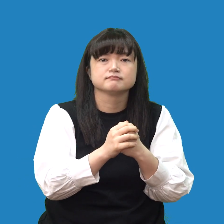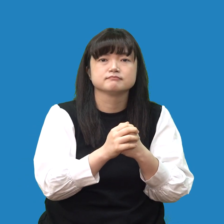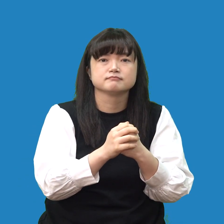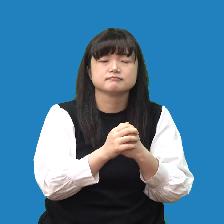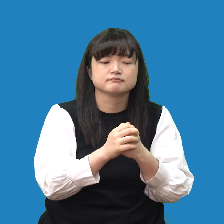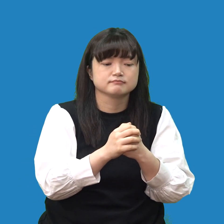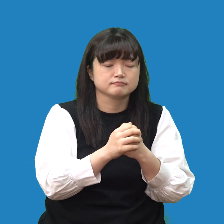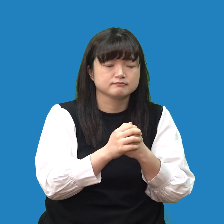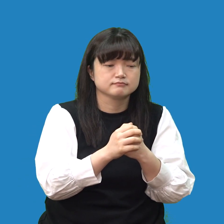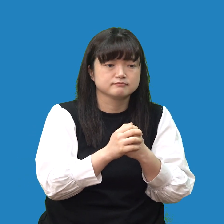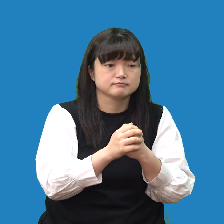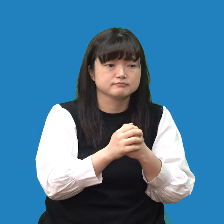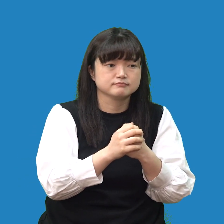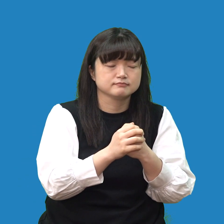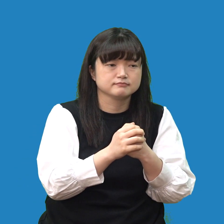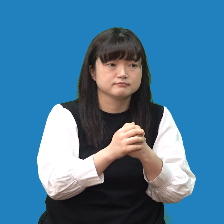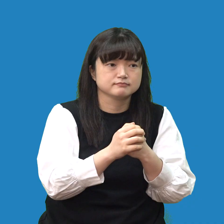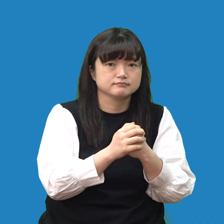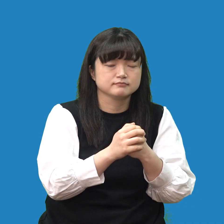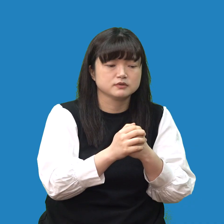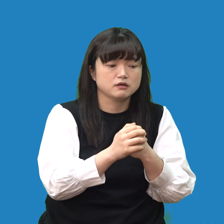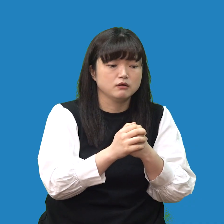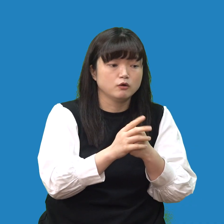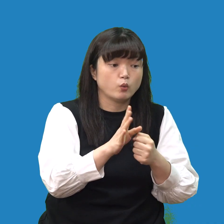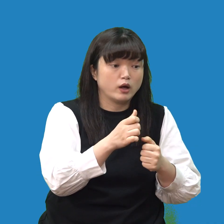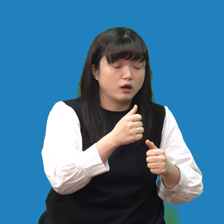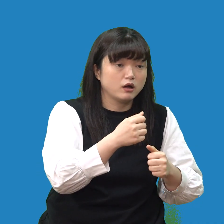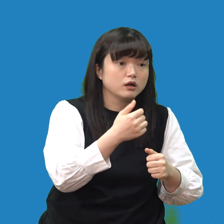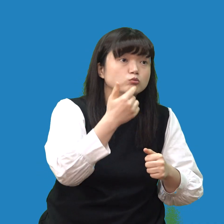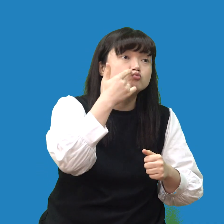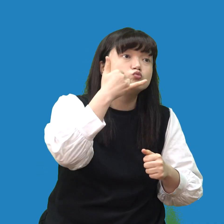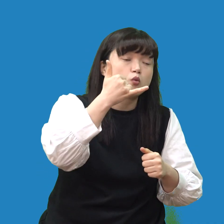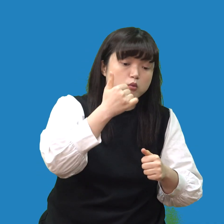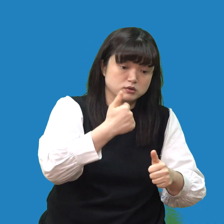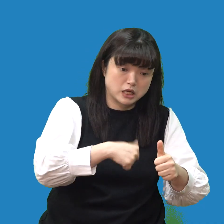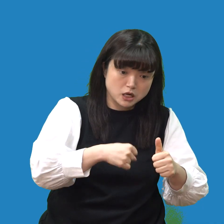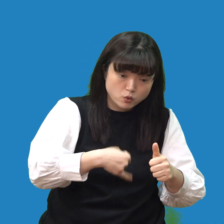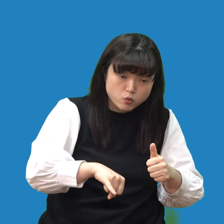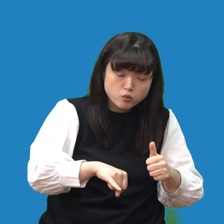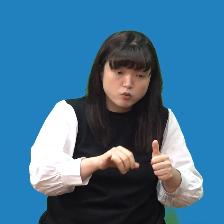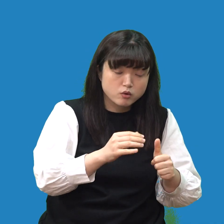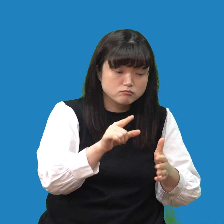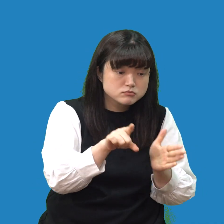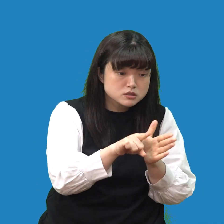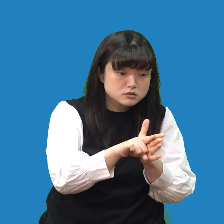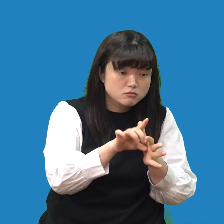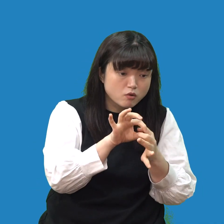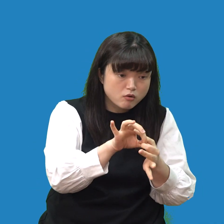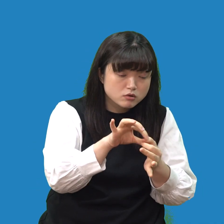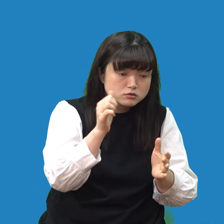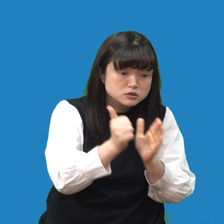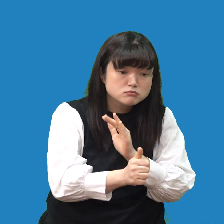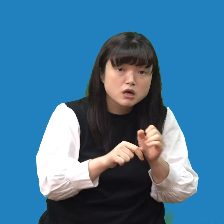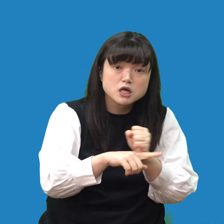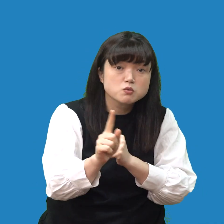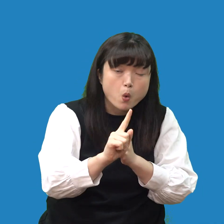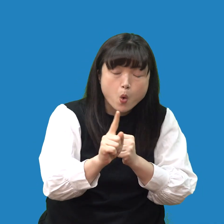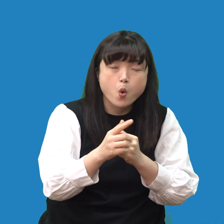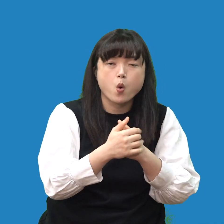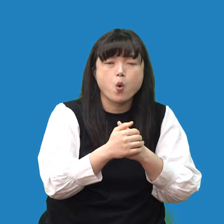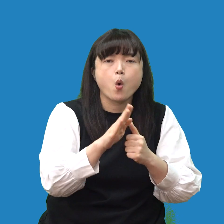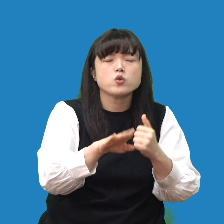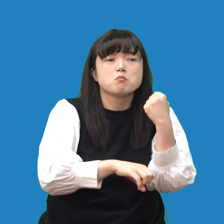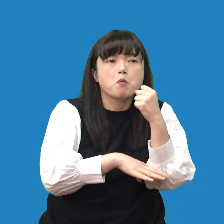이 세대 연결에 왜 실패했는지 우리에게 경고와 교훈을 주는데요. 오늘